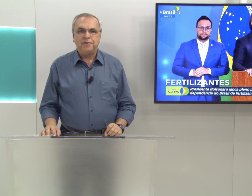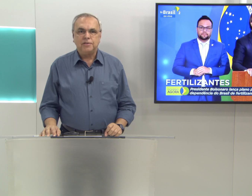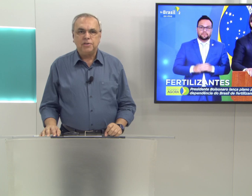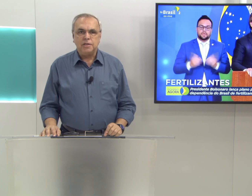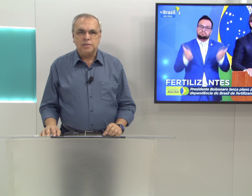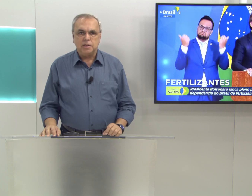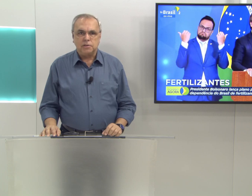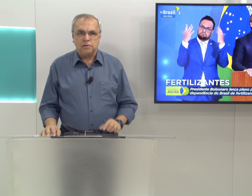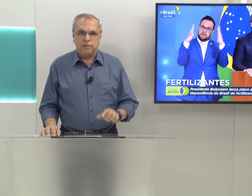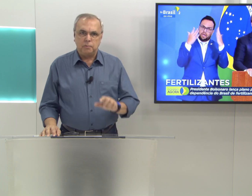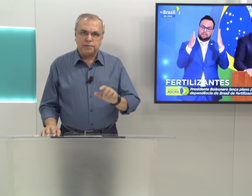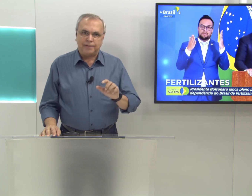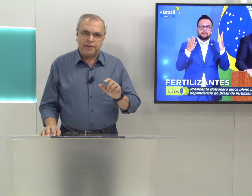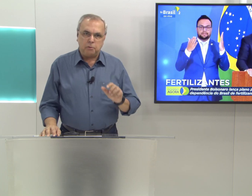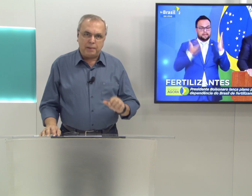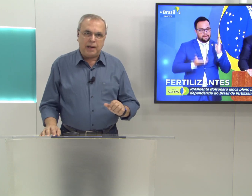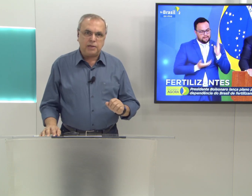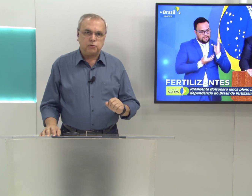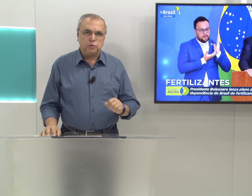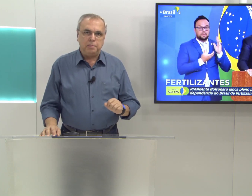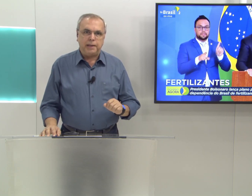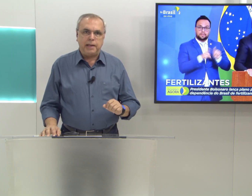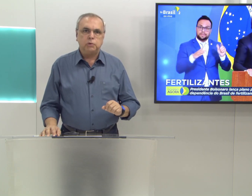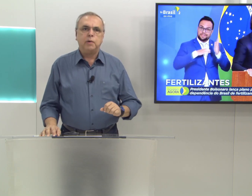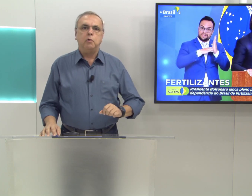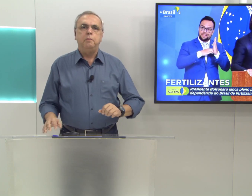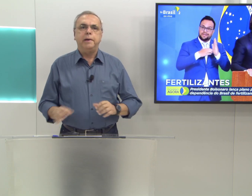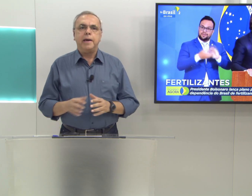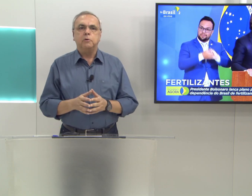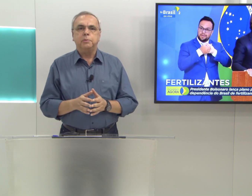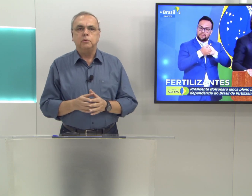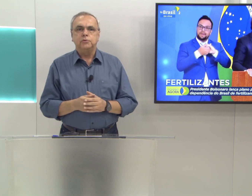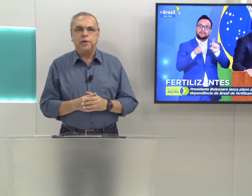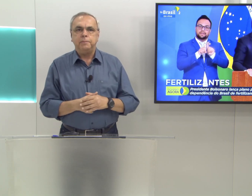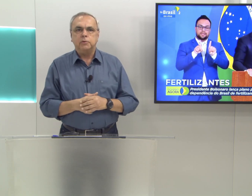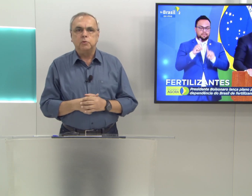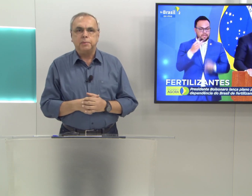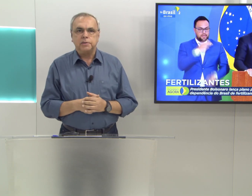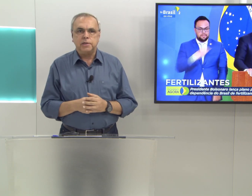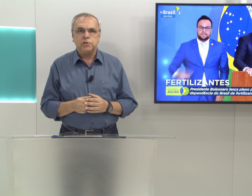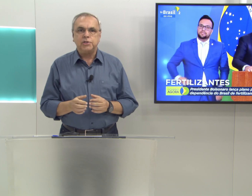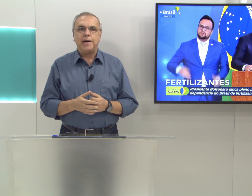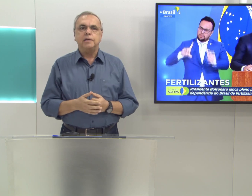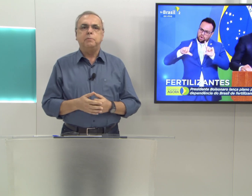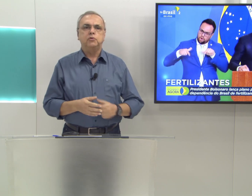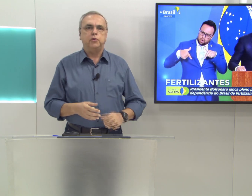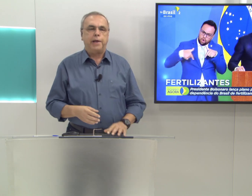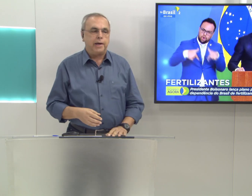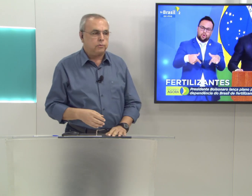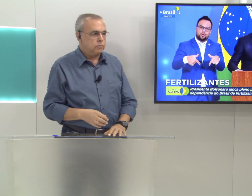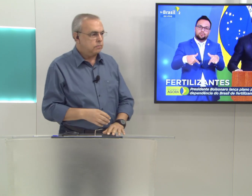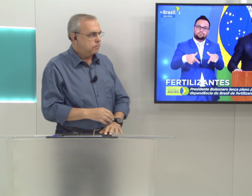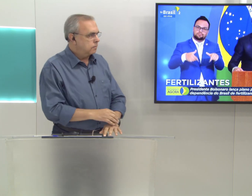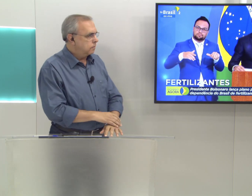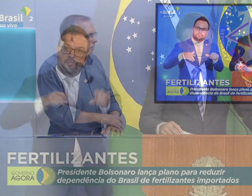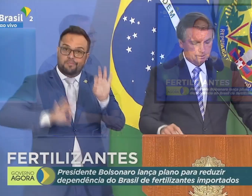de Fertilizantes. Vamos até o Palácio do Planalto acompanhar o pronunciamento do presidente Jair